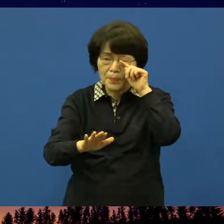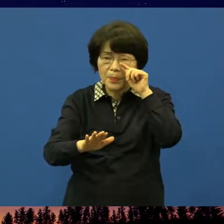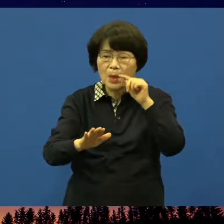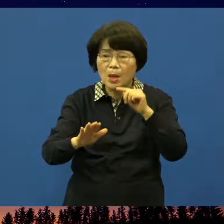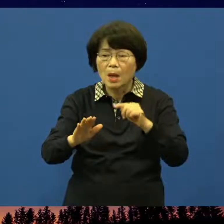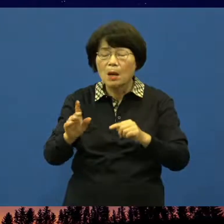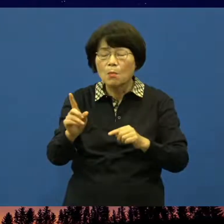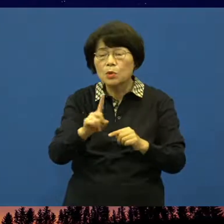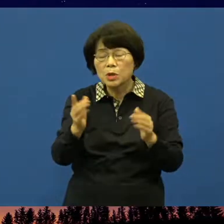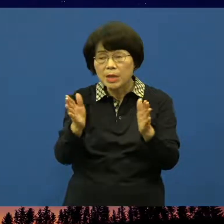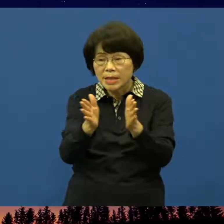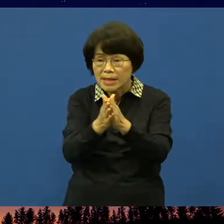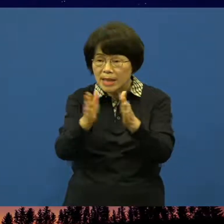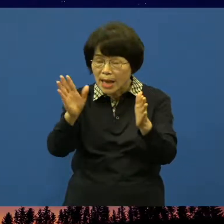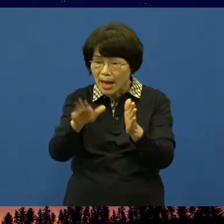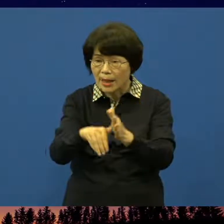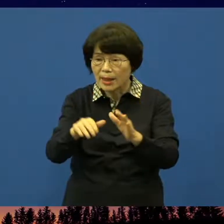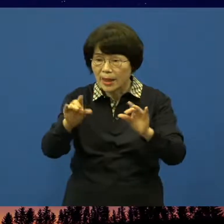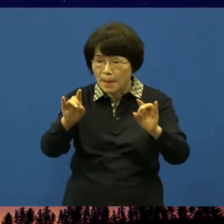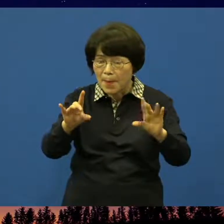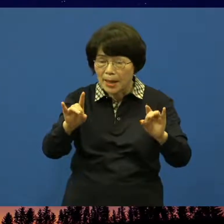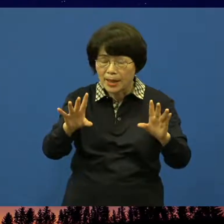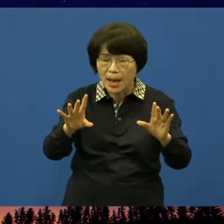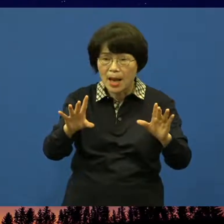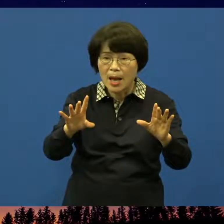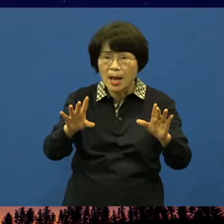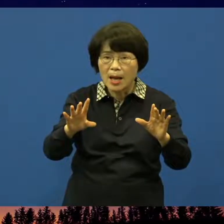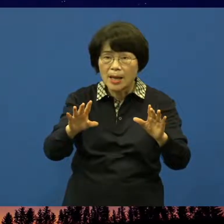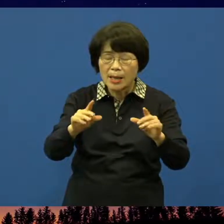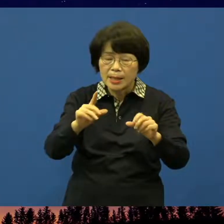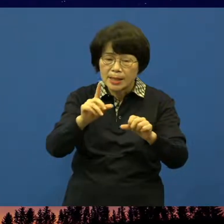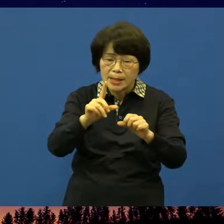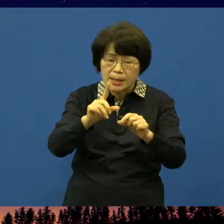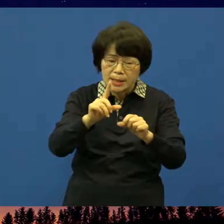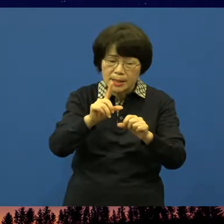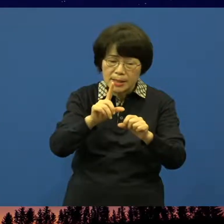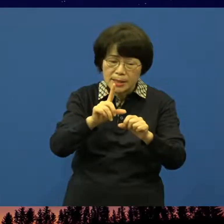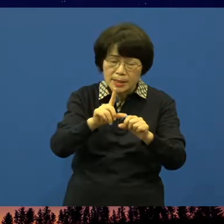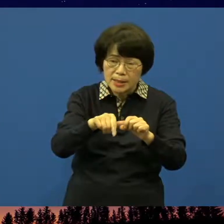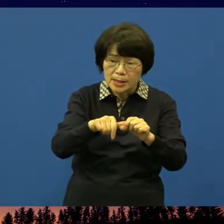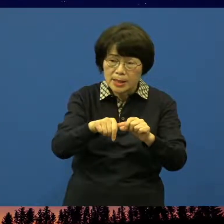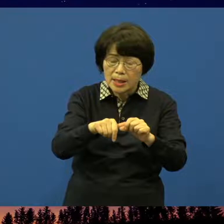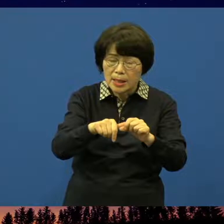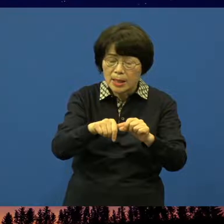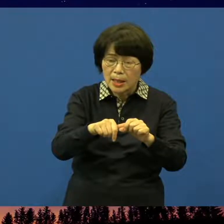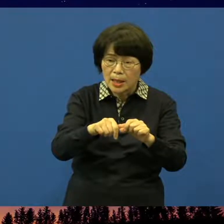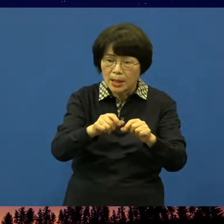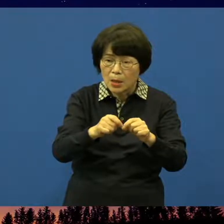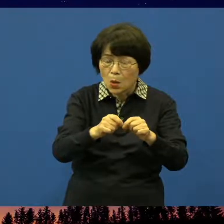여러분, 무엇을 시작할 때마다 그 일을 시작할 때 오래 걸립니까? 아니면 시도를 잘하는 편입니까?